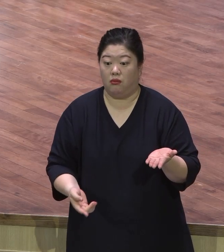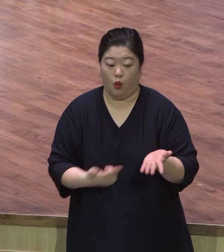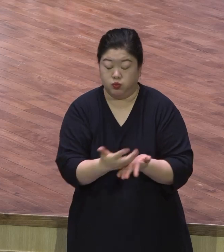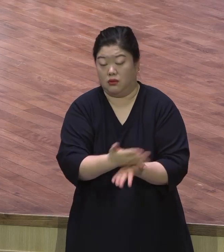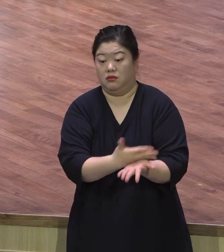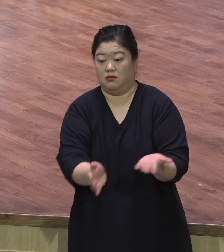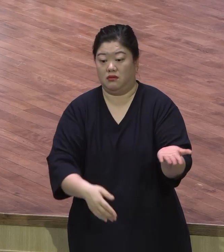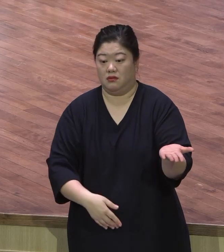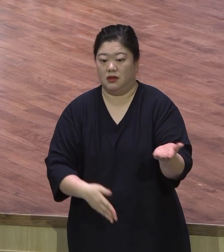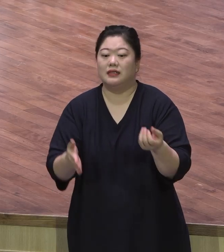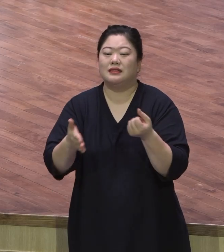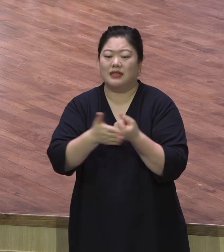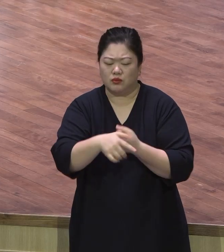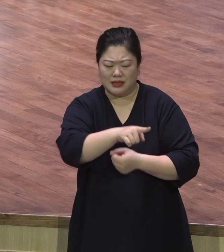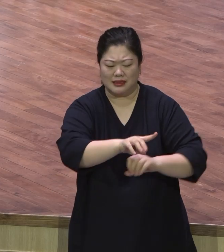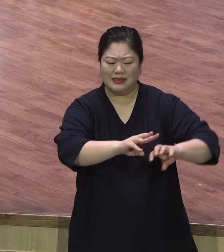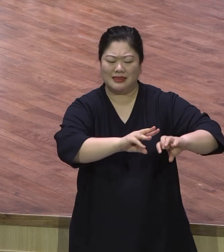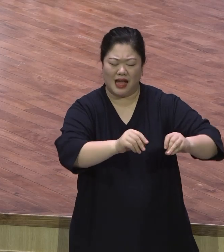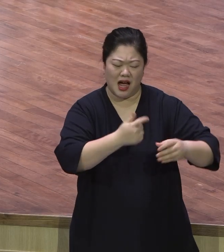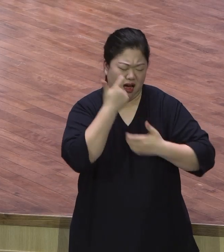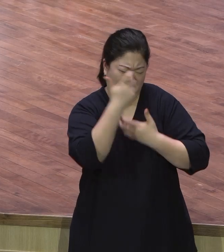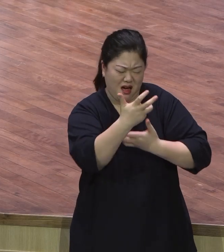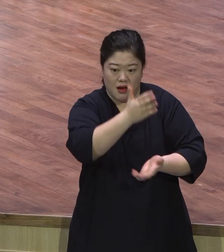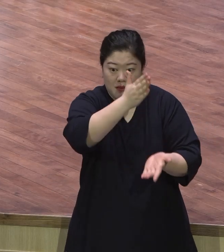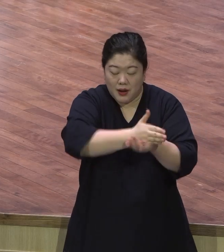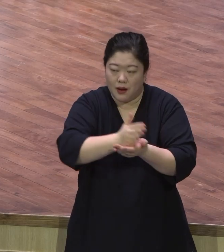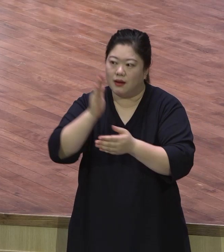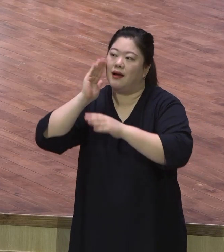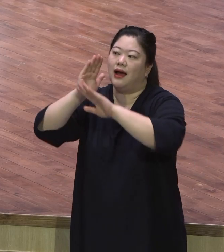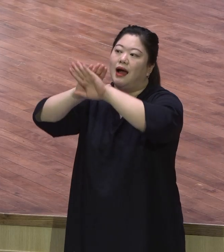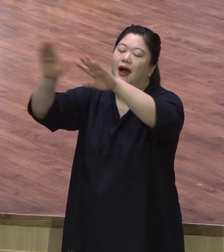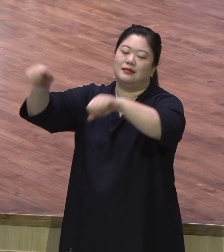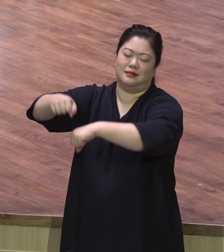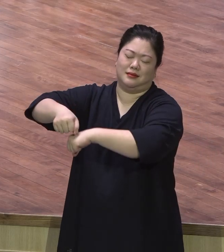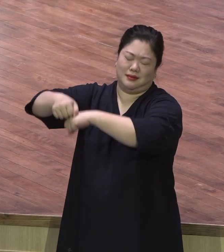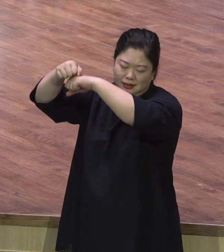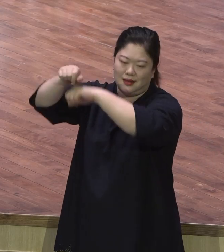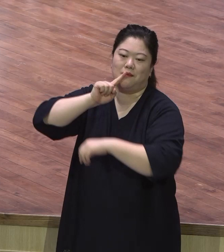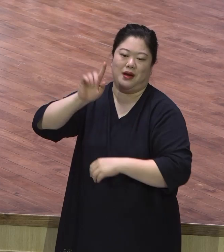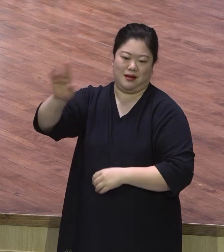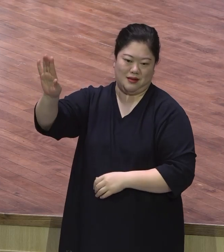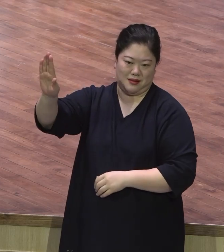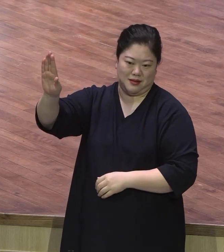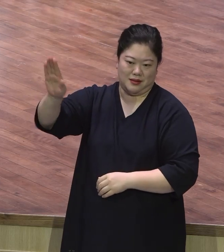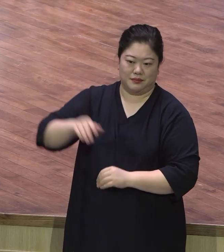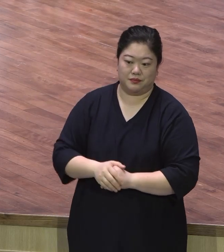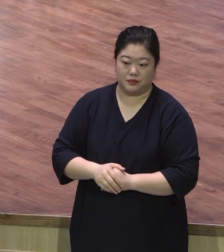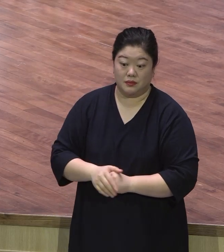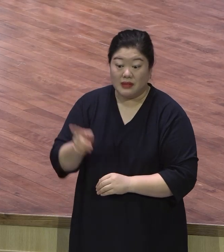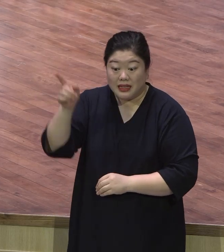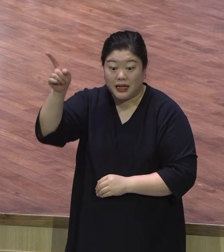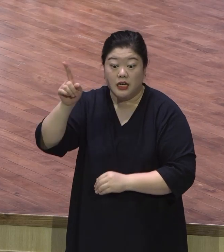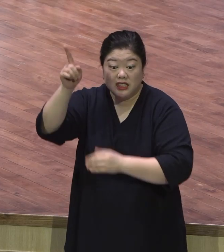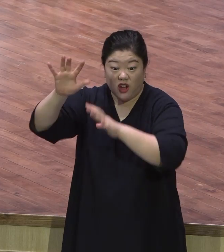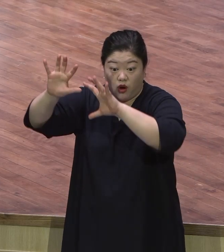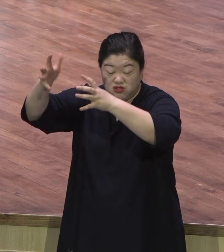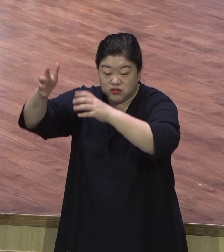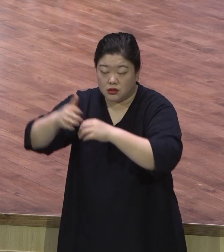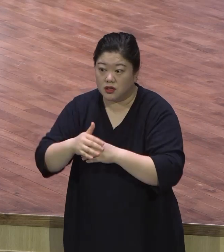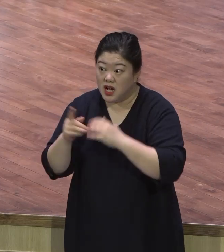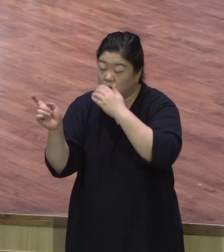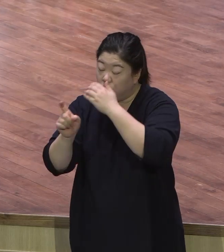하늘에 사둬야 한다. 강조하고 있어요. 하늘 창고는 조미나 독록 해야지도 못하고 도둑이 구멍을 뚫지도 못하고